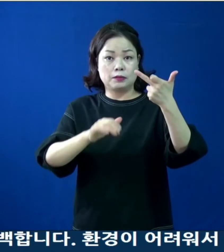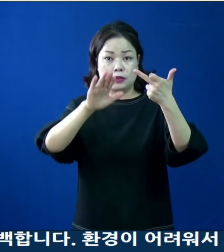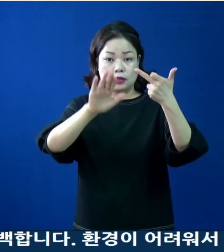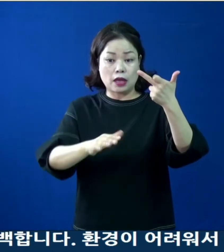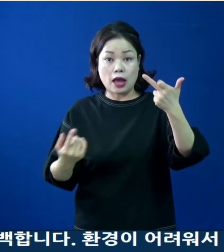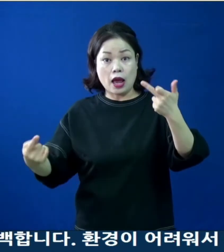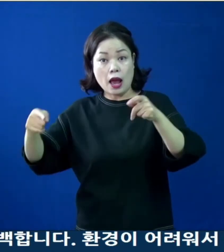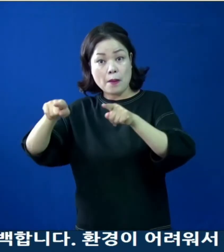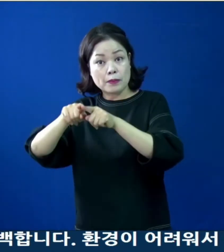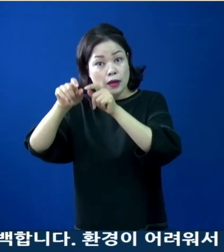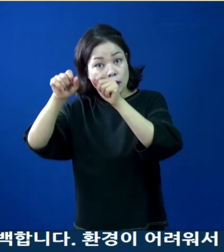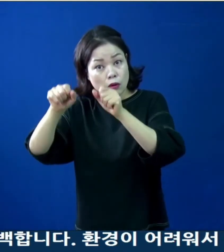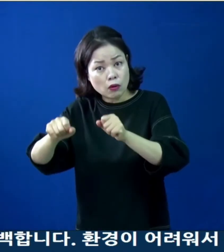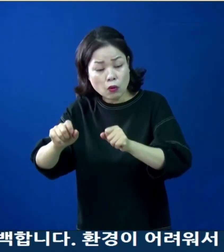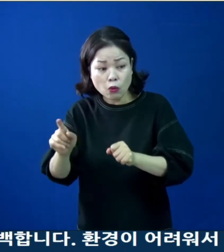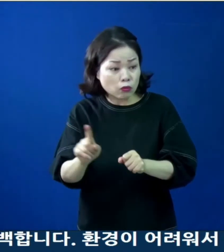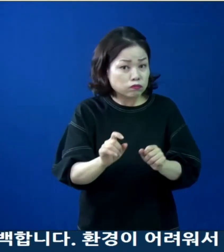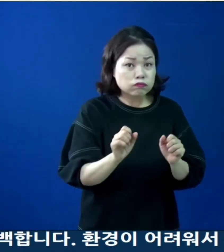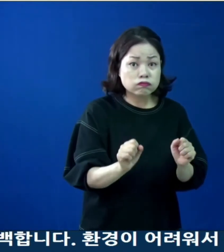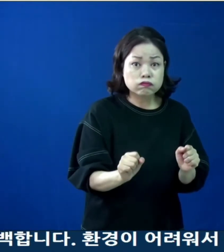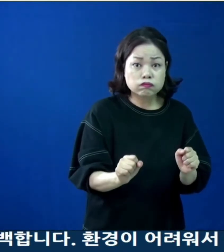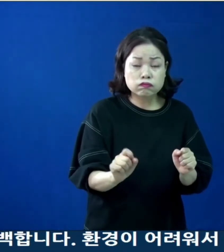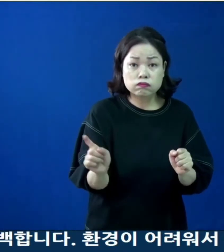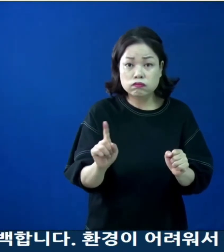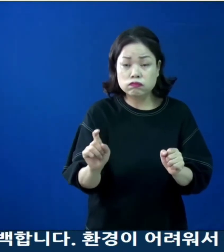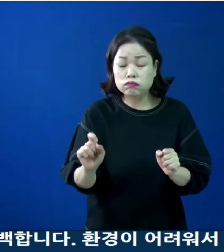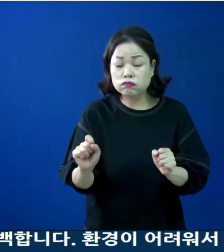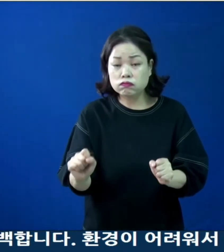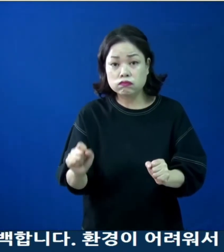함께 하시는데 어디에 거하시면서 함께